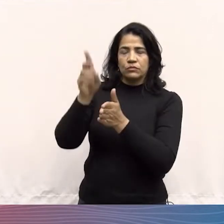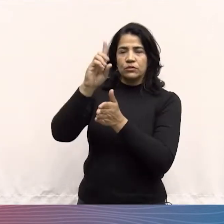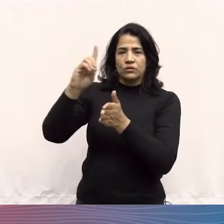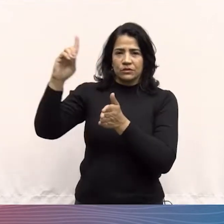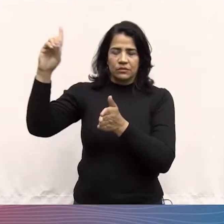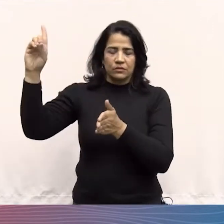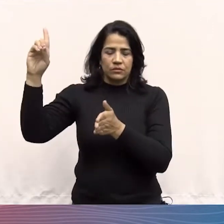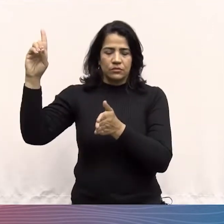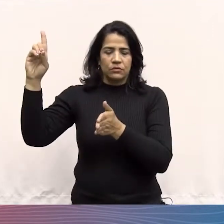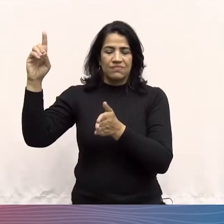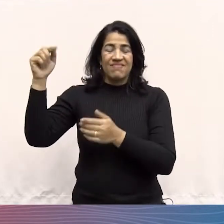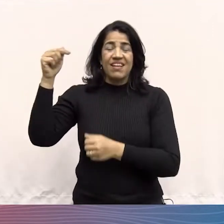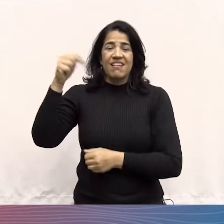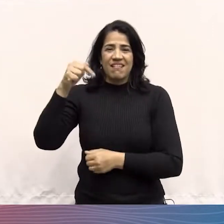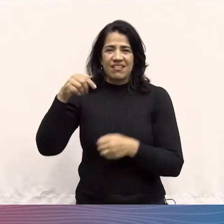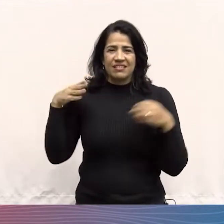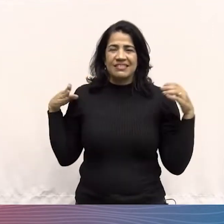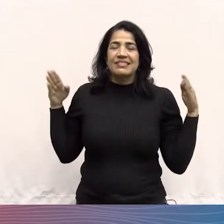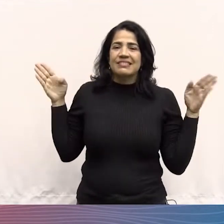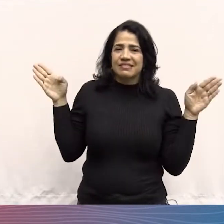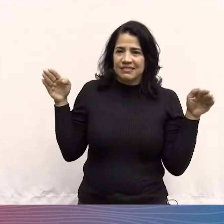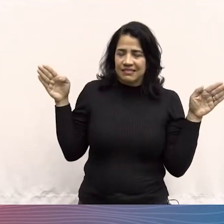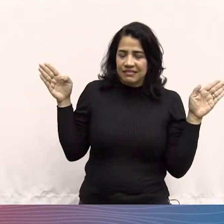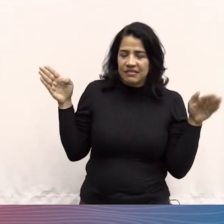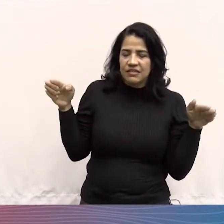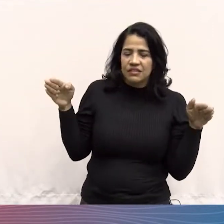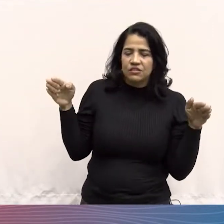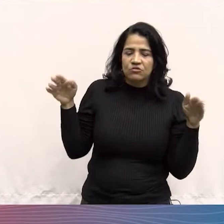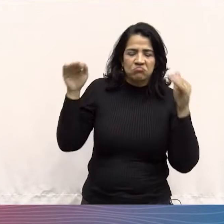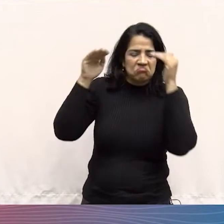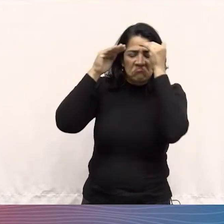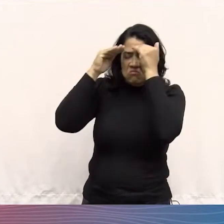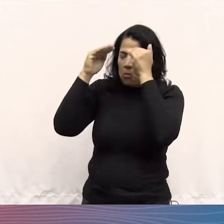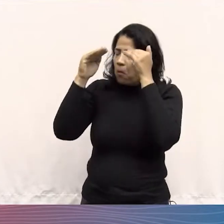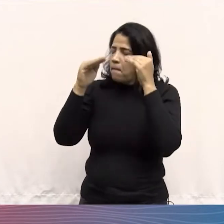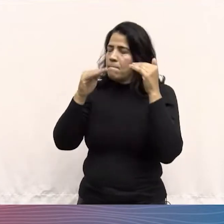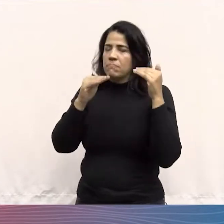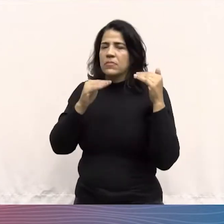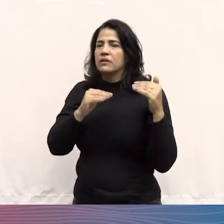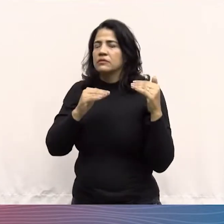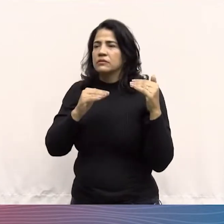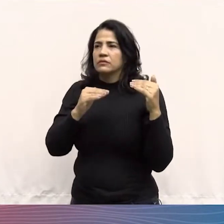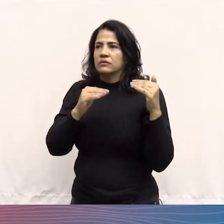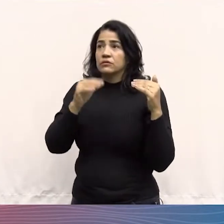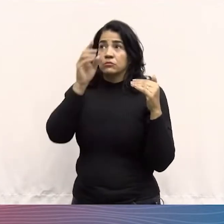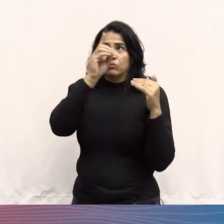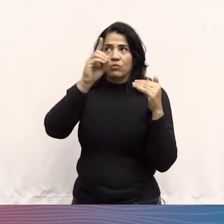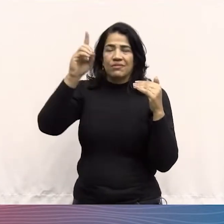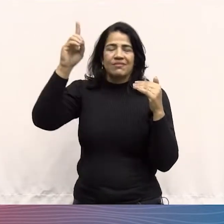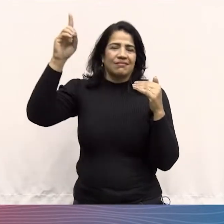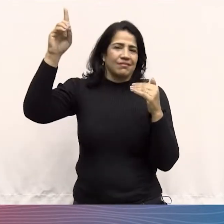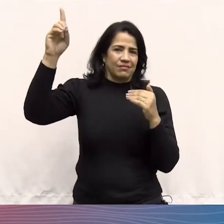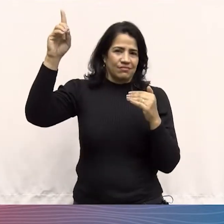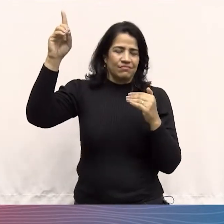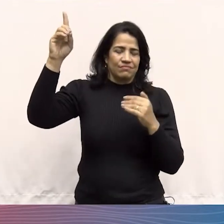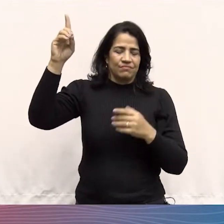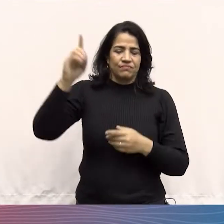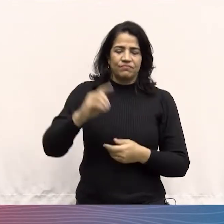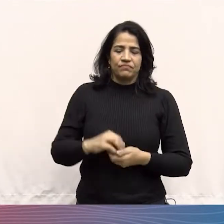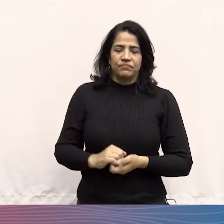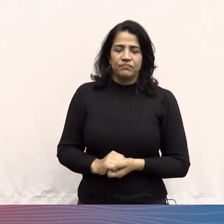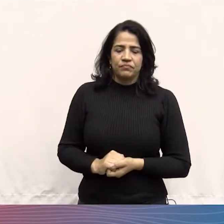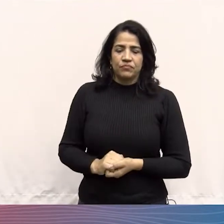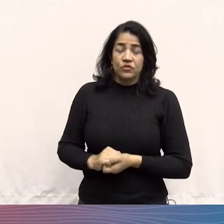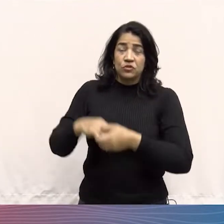seu próprio domicílio, anjos que não respeitou, né, a sua casa, onde deve